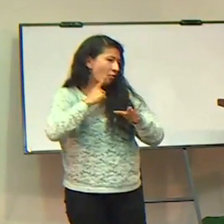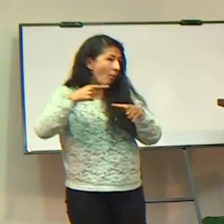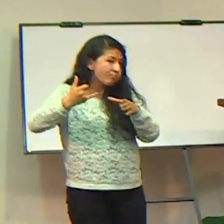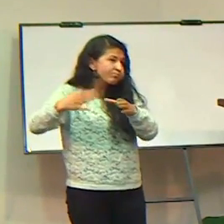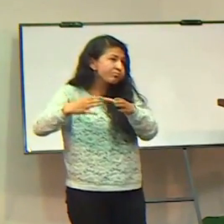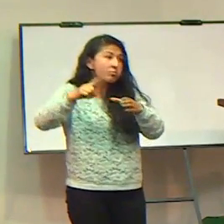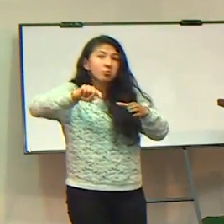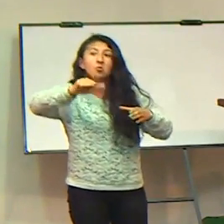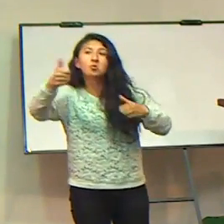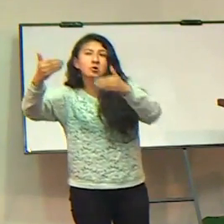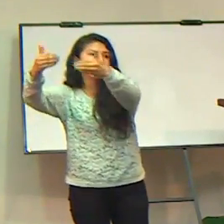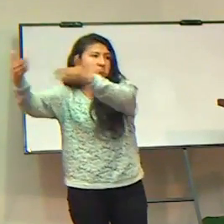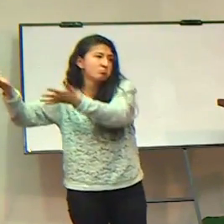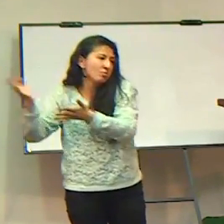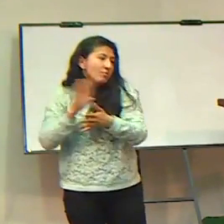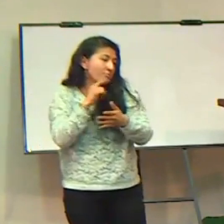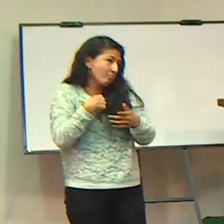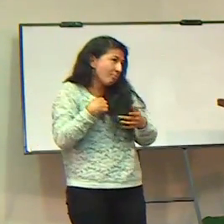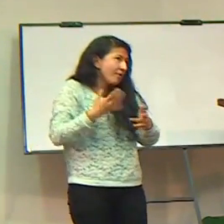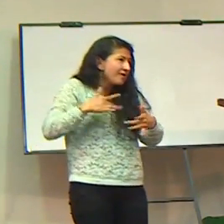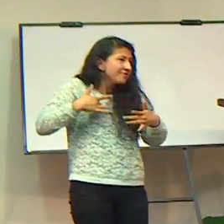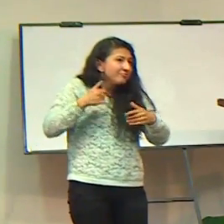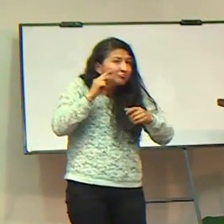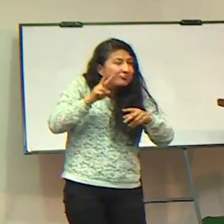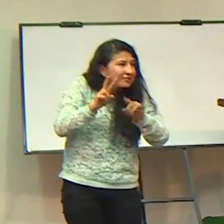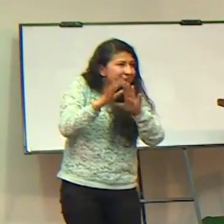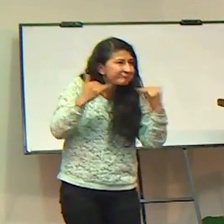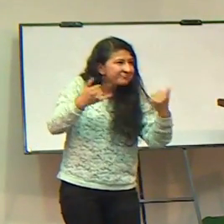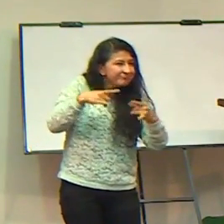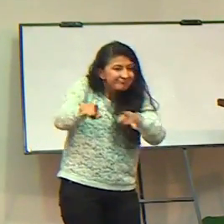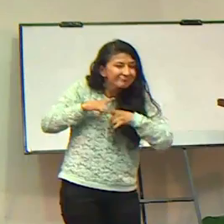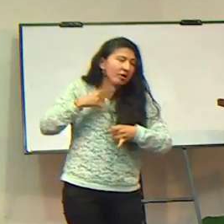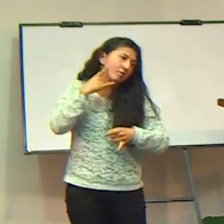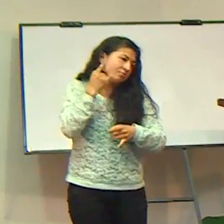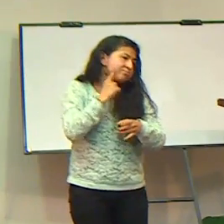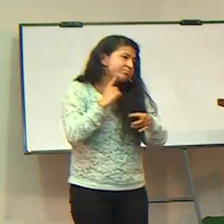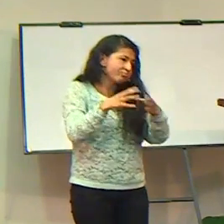conocer de todo lo que sucede alrededor, pero